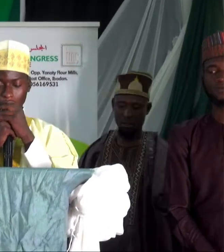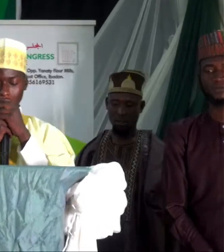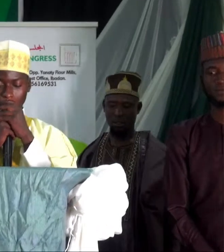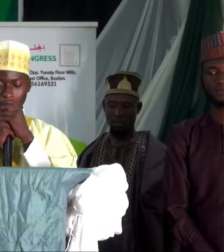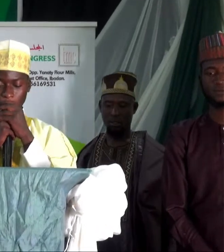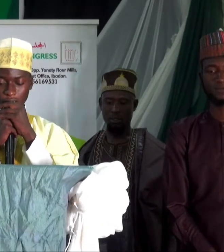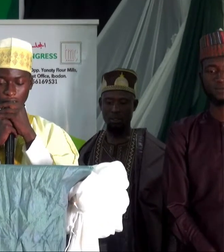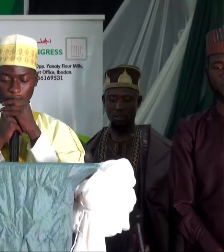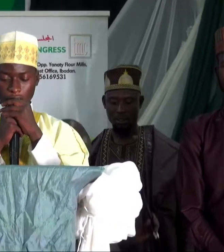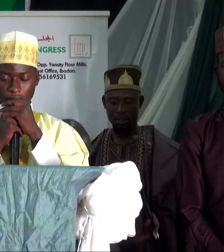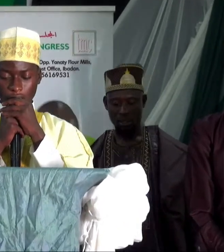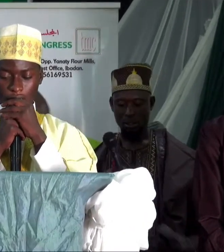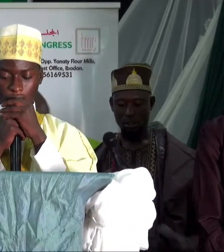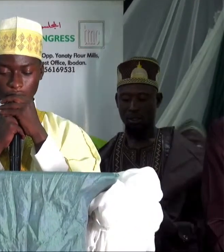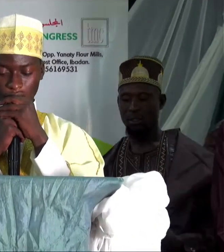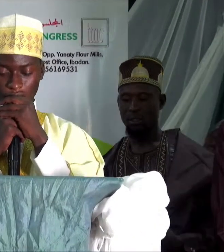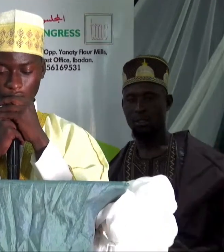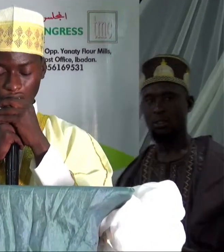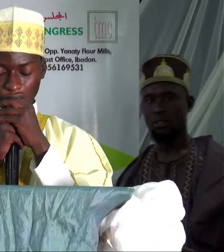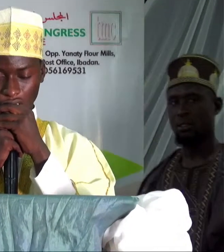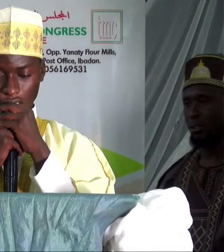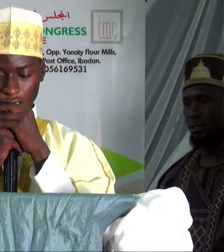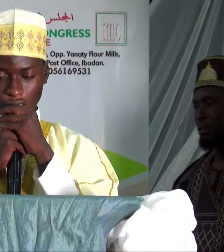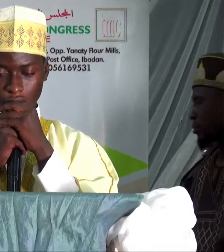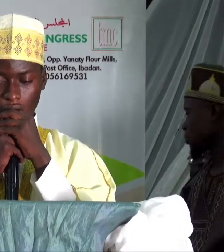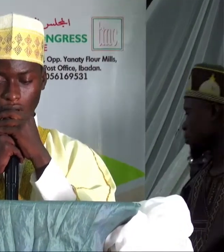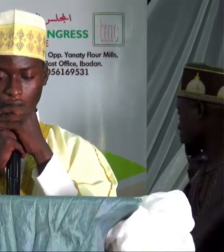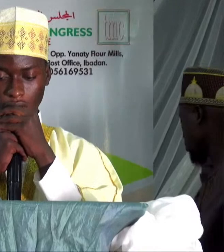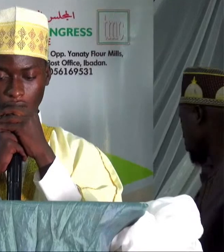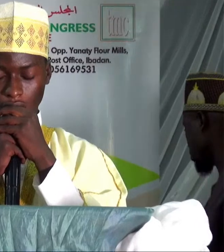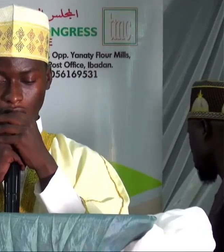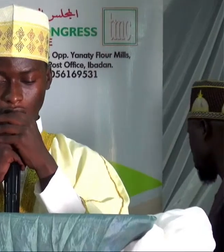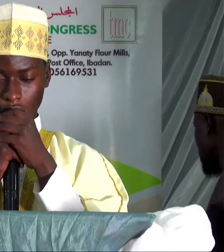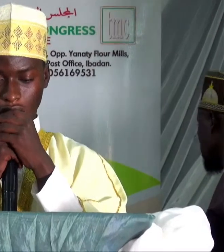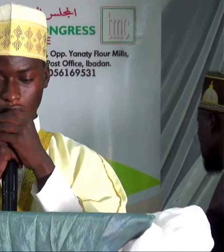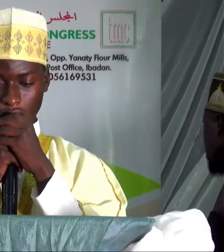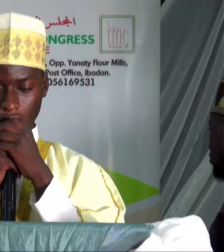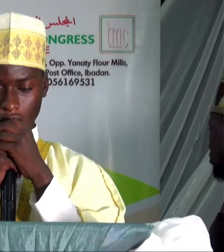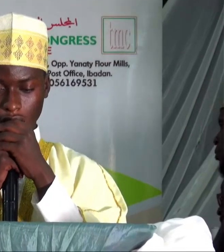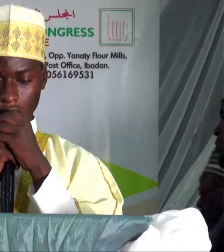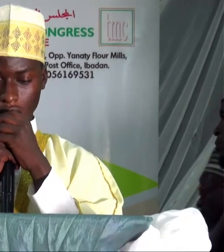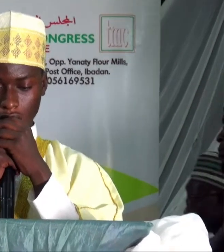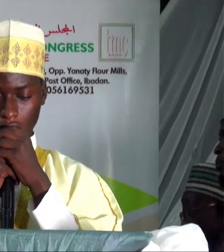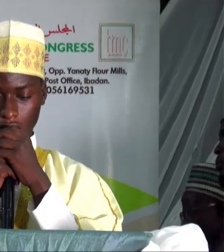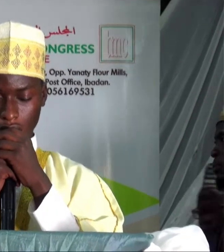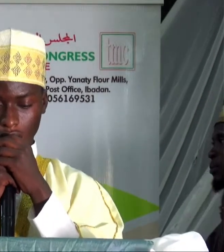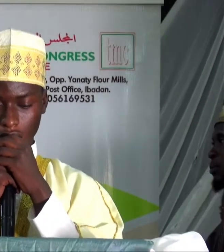أعوذ بالله من الشيطان